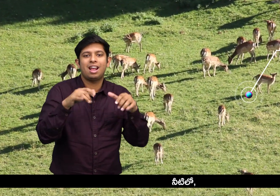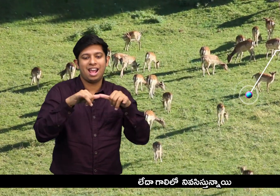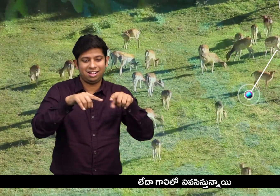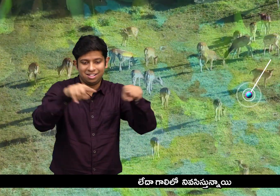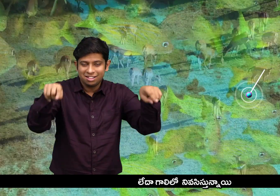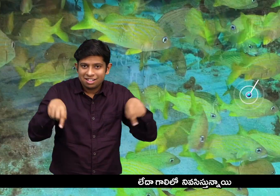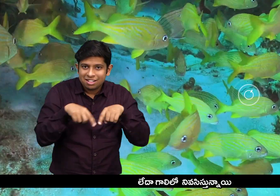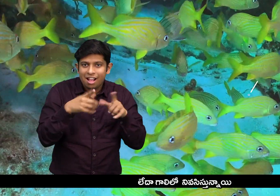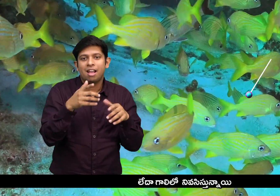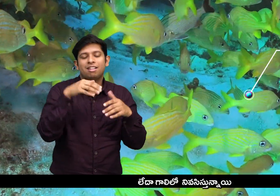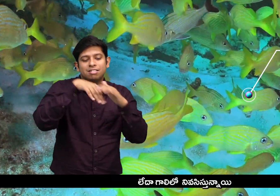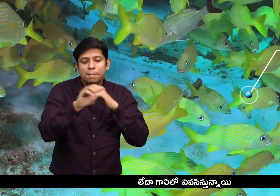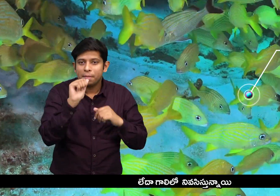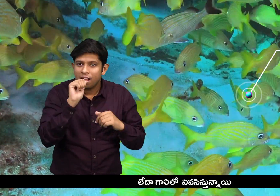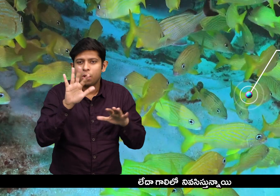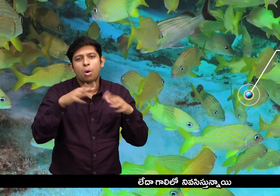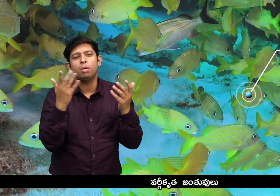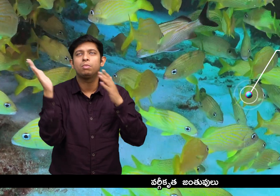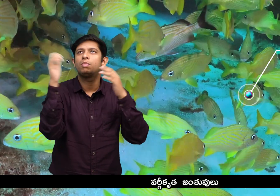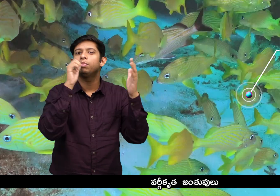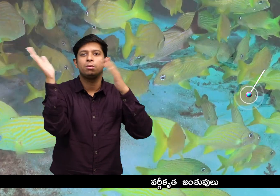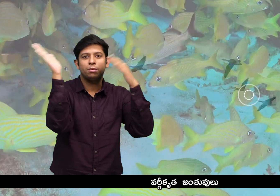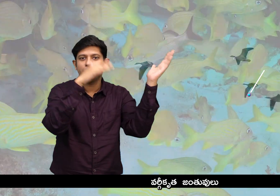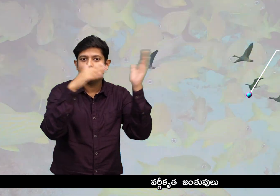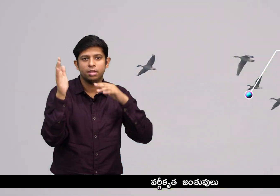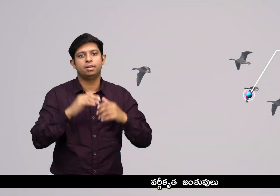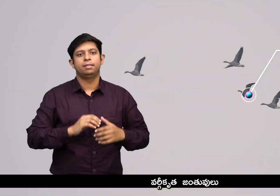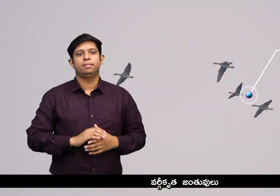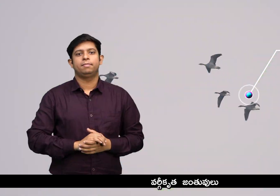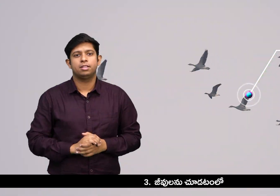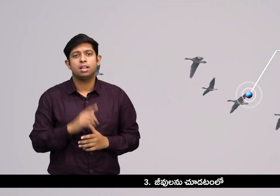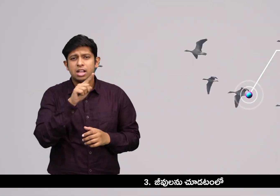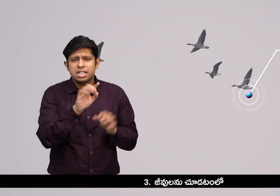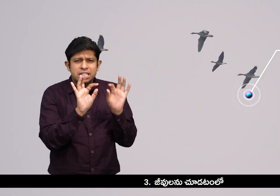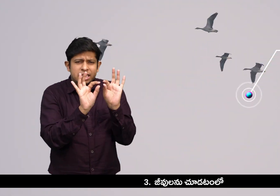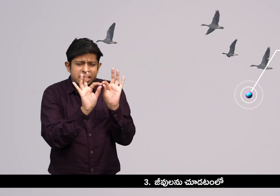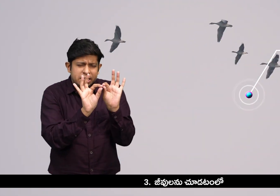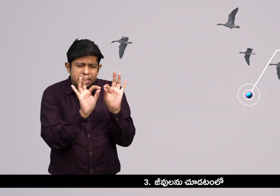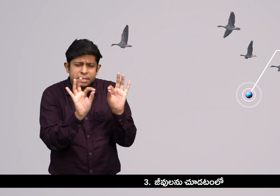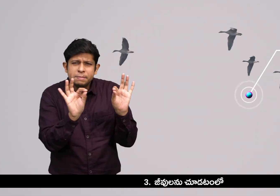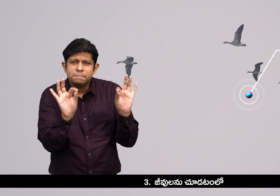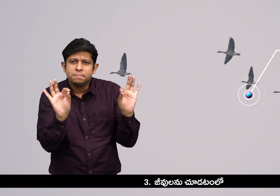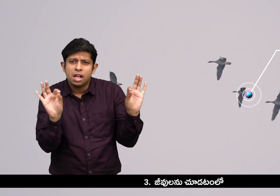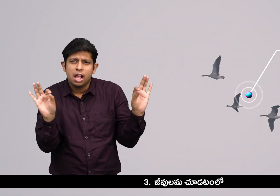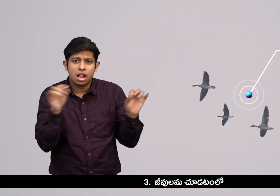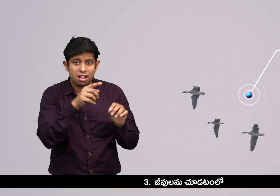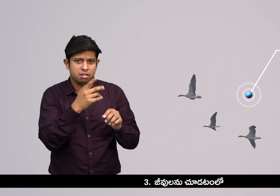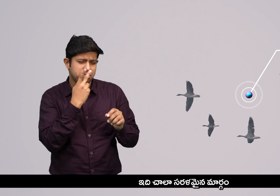లేదా గాలిలో నివసిస్తున్నాయి. వర్గీకృత జంతువులు జీవులను చూడటంలో